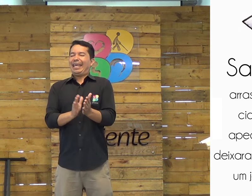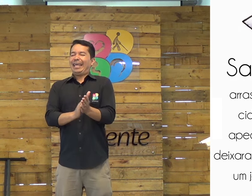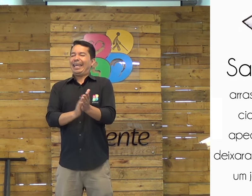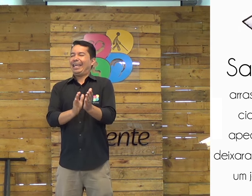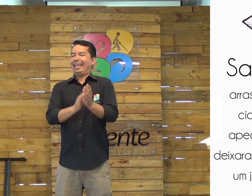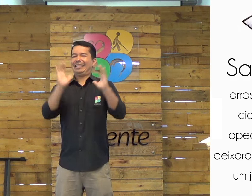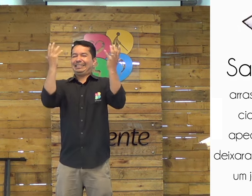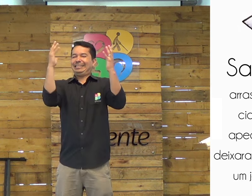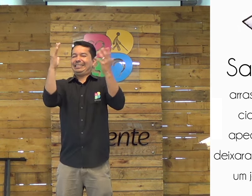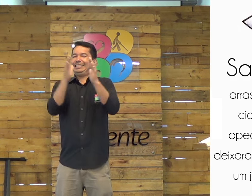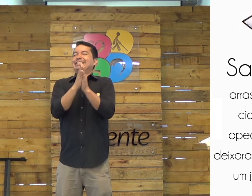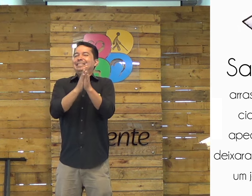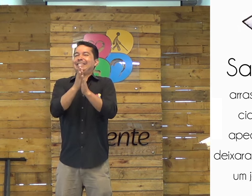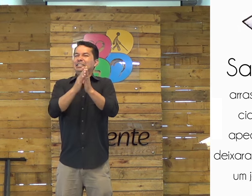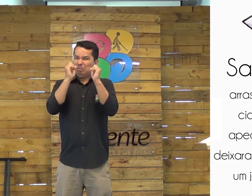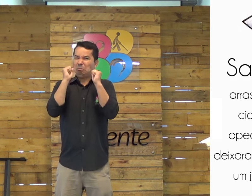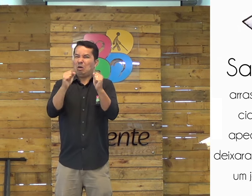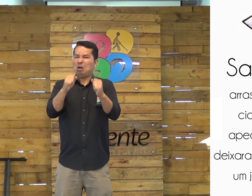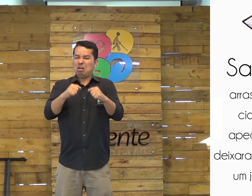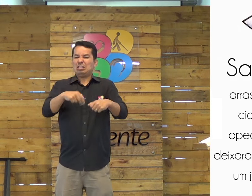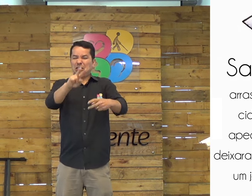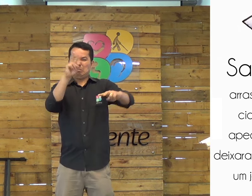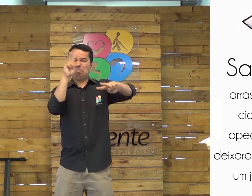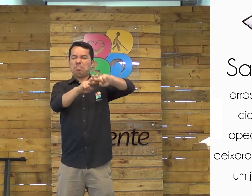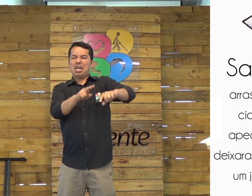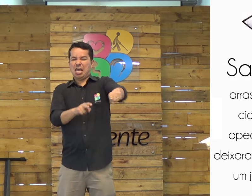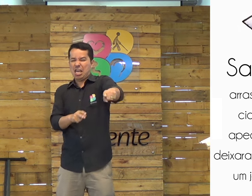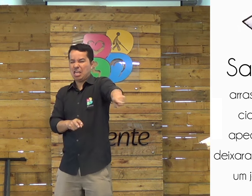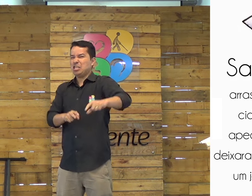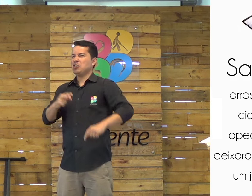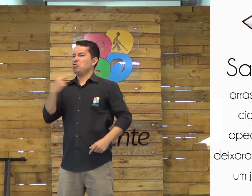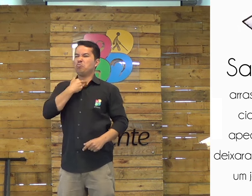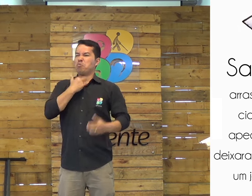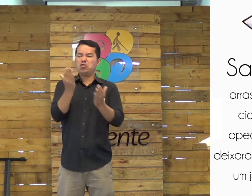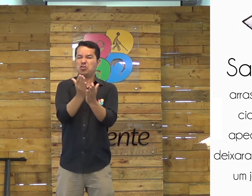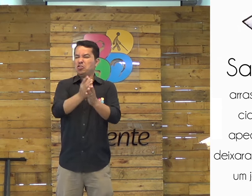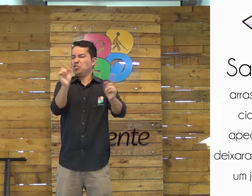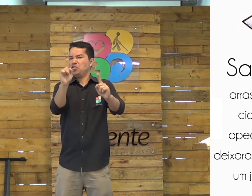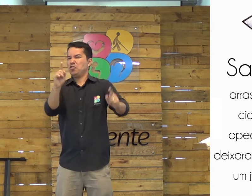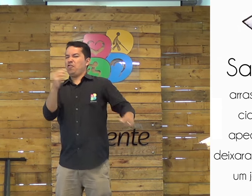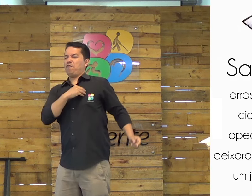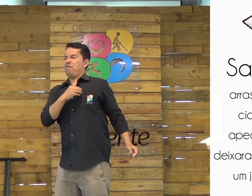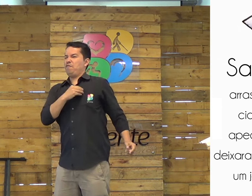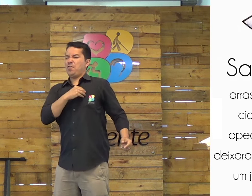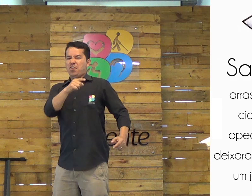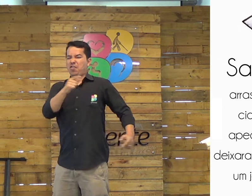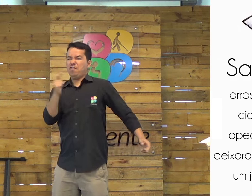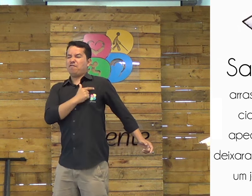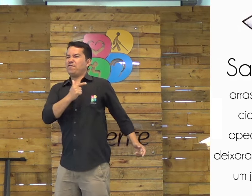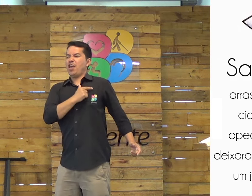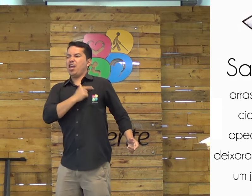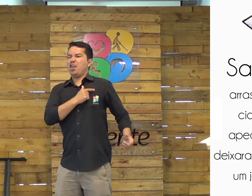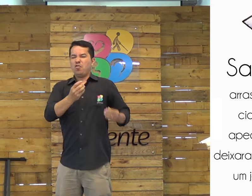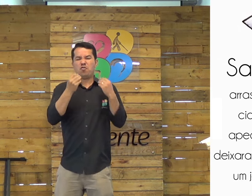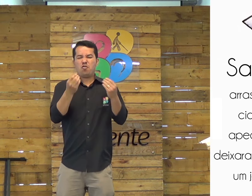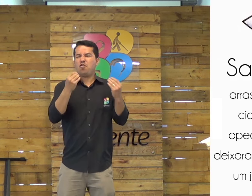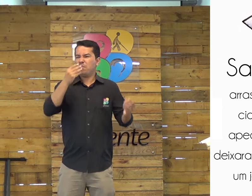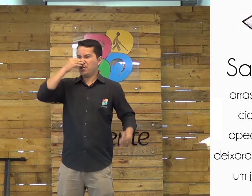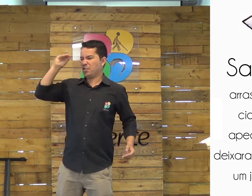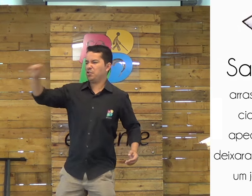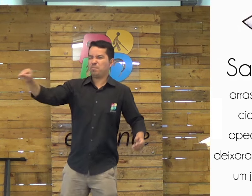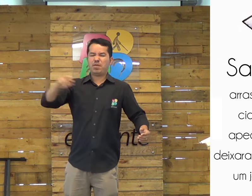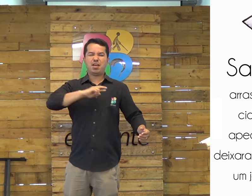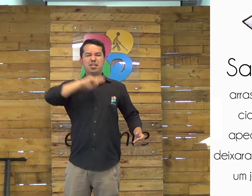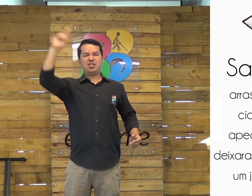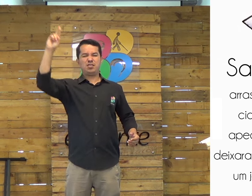apedrejado. E Saulo ficou ali torcendo: não, não, pode prender esse cara aí, que ele é crente, não pode, não, não pode, não.